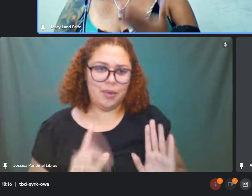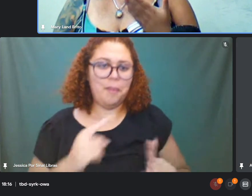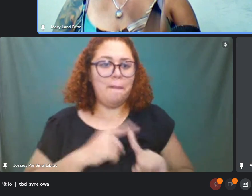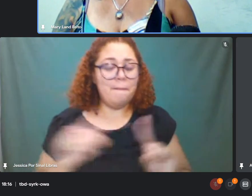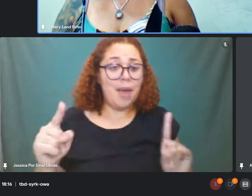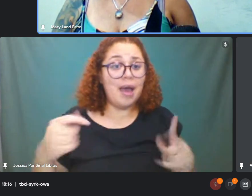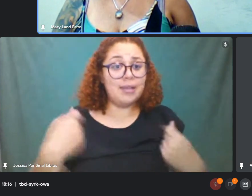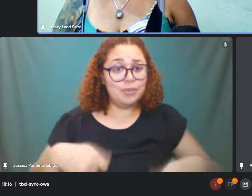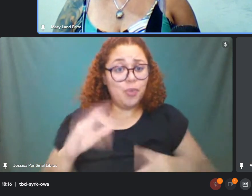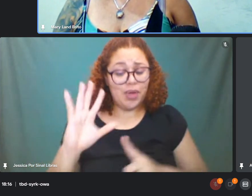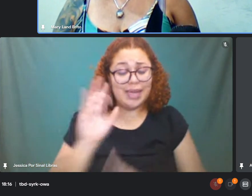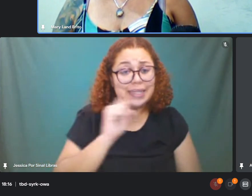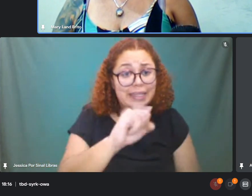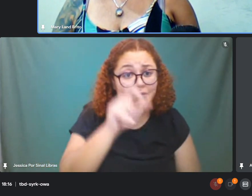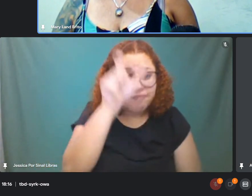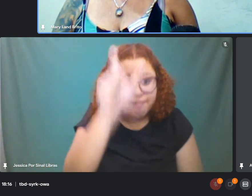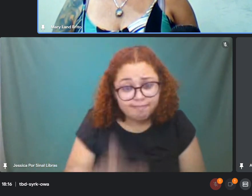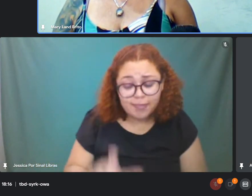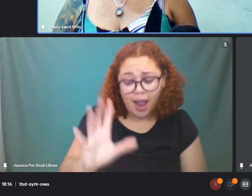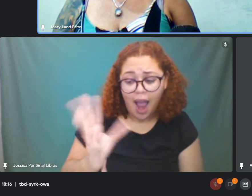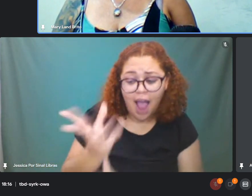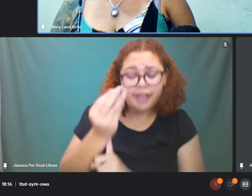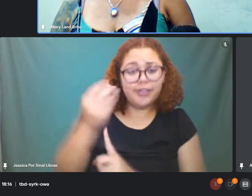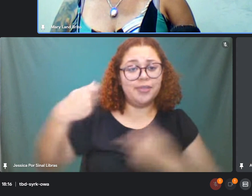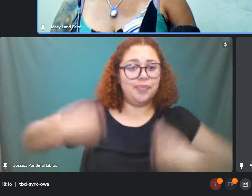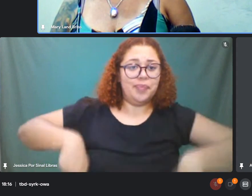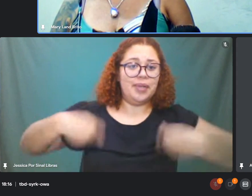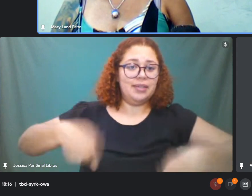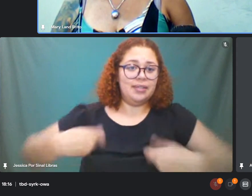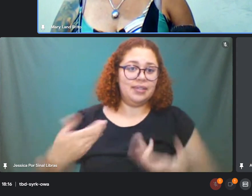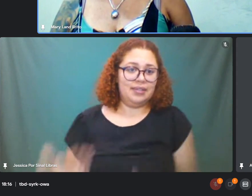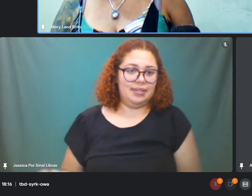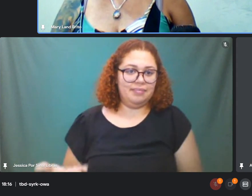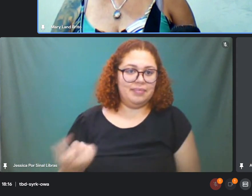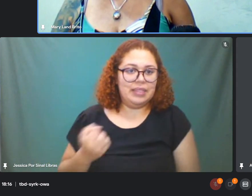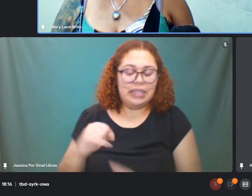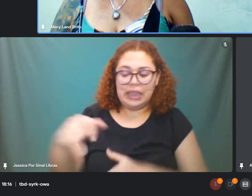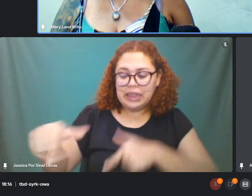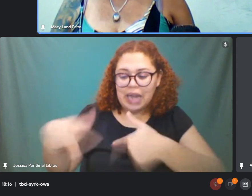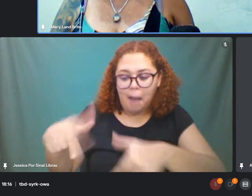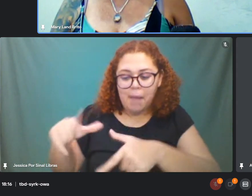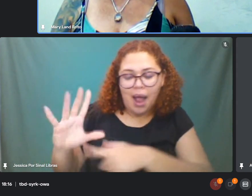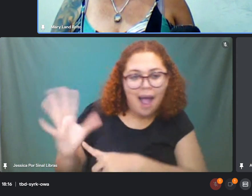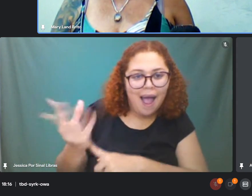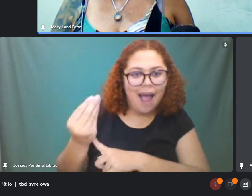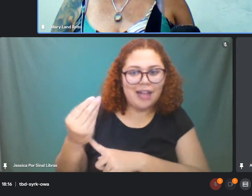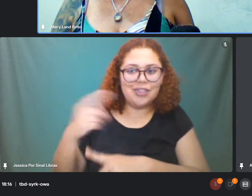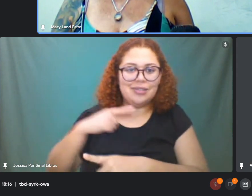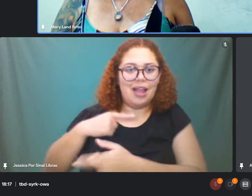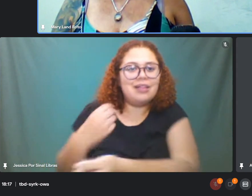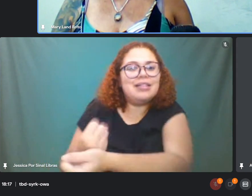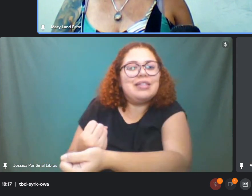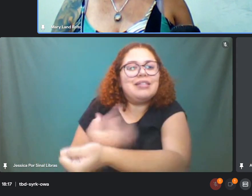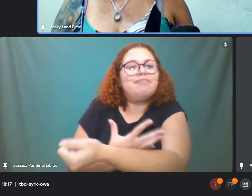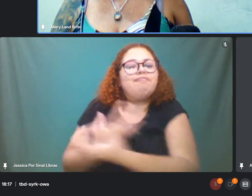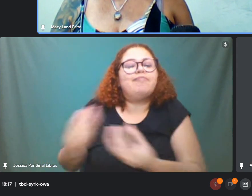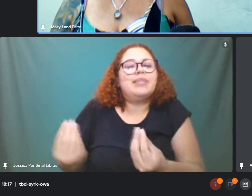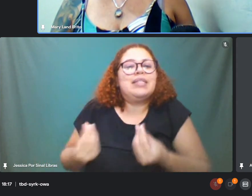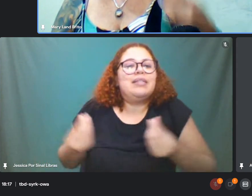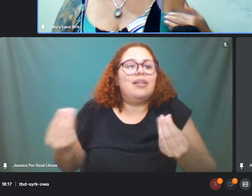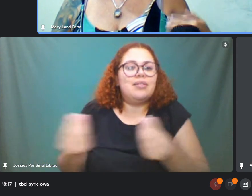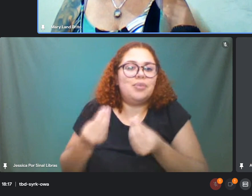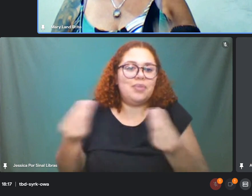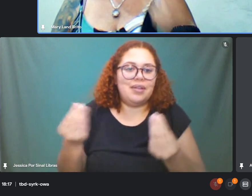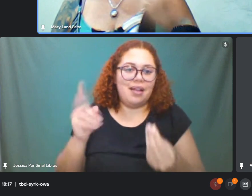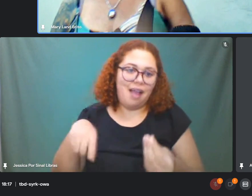algo na sua vida. Quem trabalha com arte tem mais sensibilidade. Vamos combinar que isso é uma verdade. E